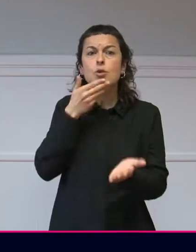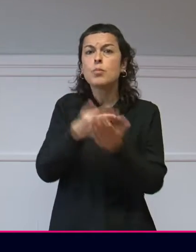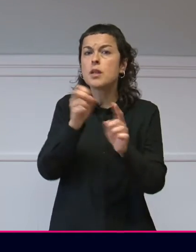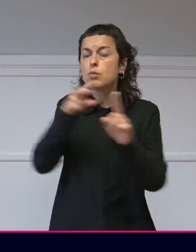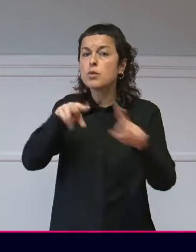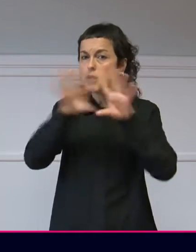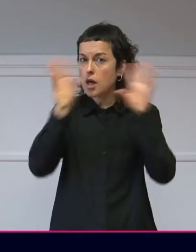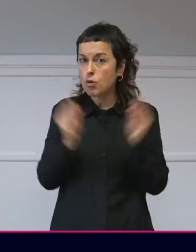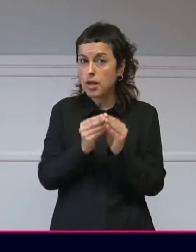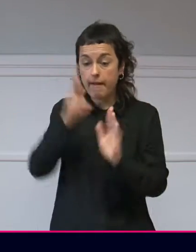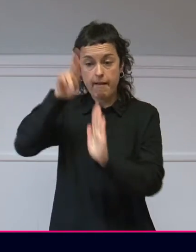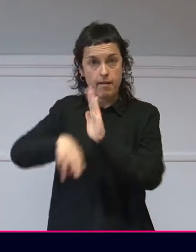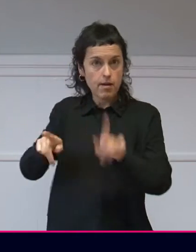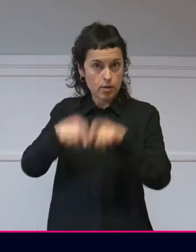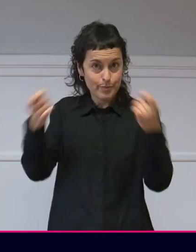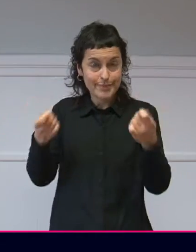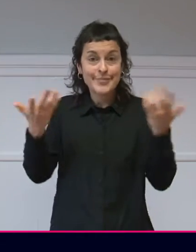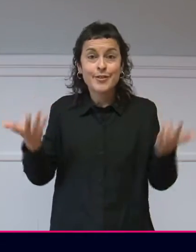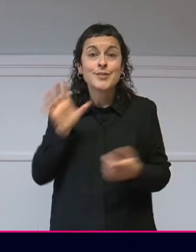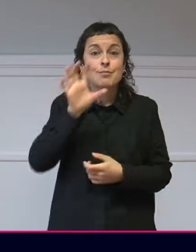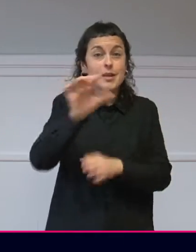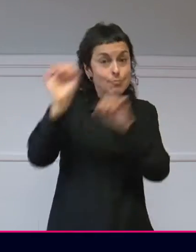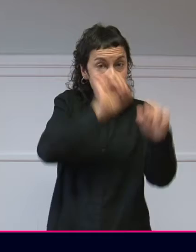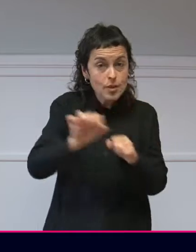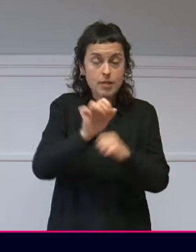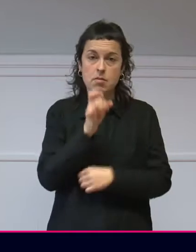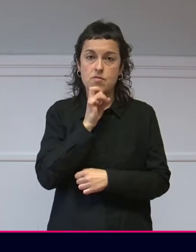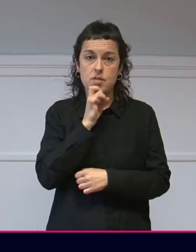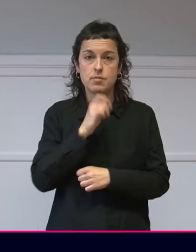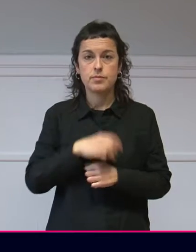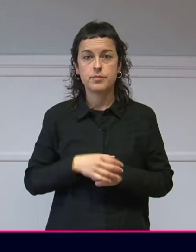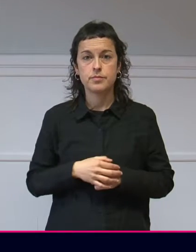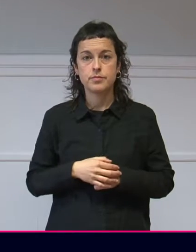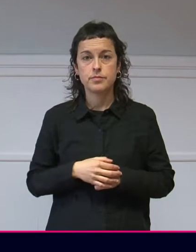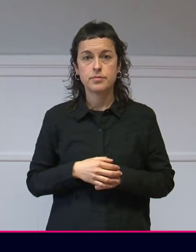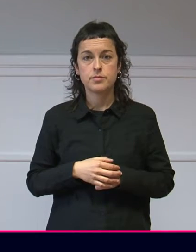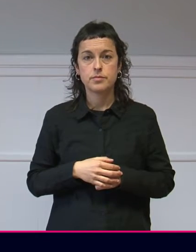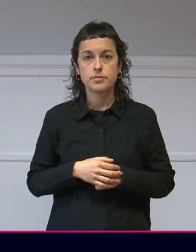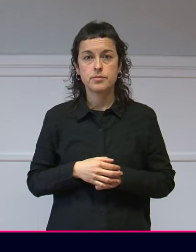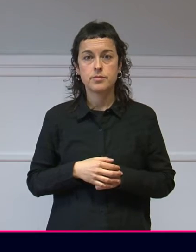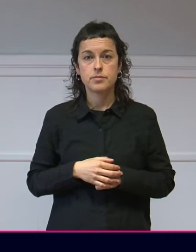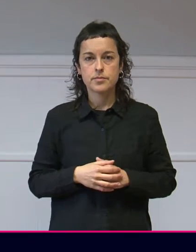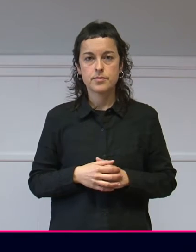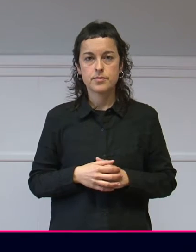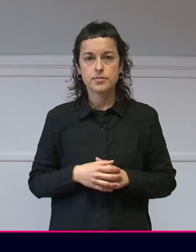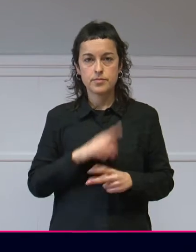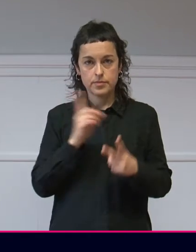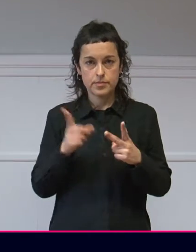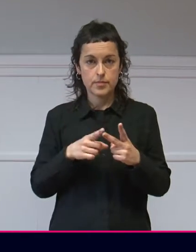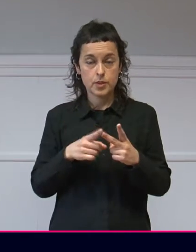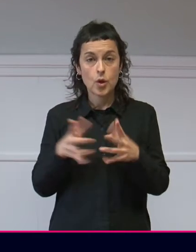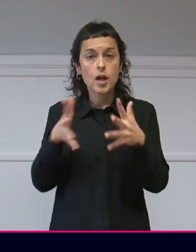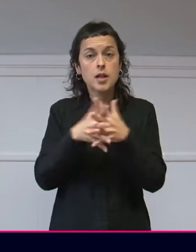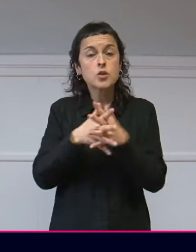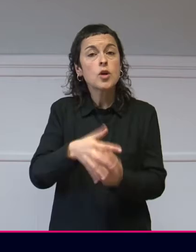dute. Finantza horientzat beharrezkoak dira ikuspegi globala eta desarauketa, eta beraz, estatu protekzionismoak leku oso mugatua du.